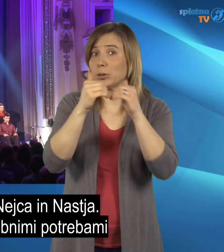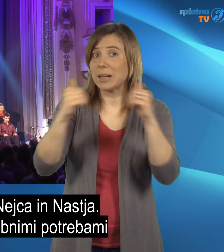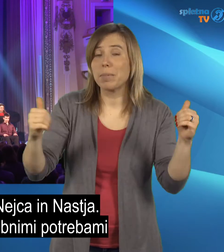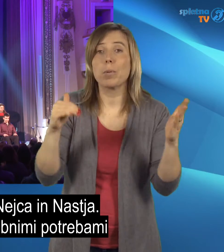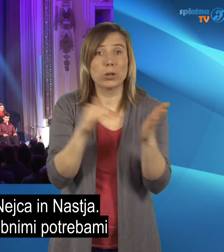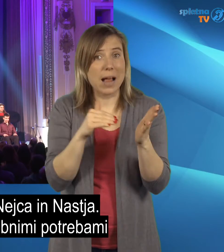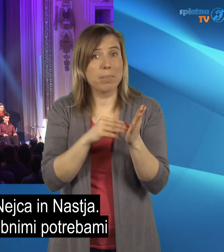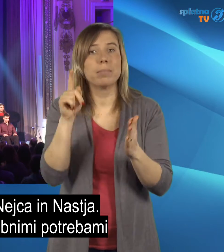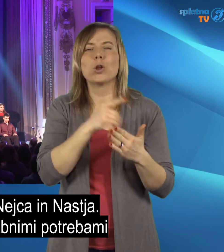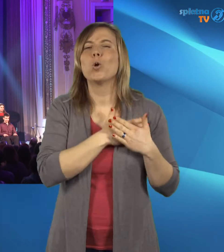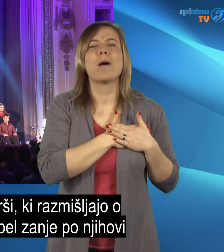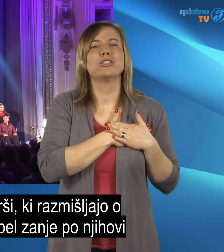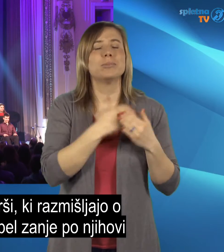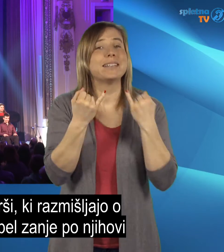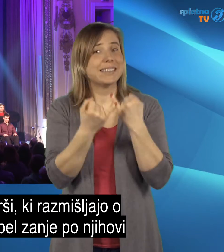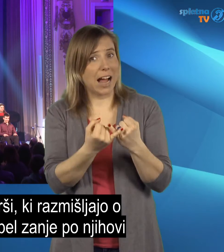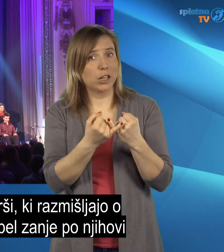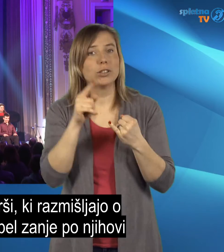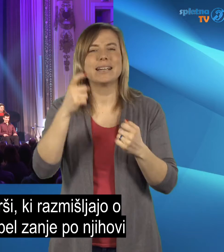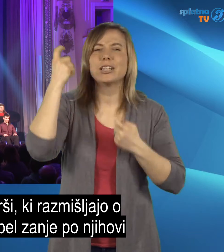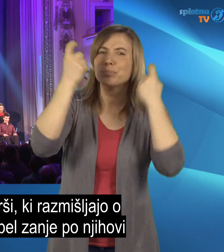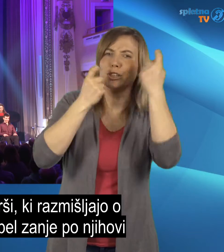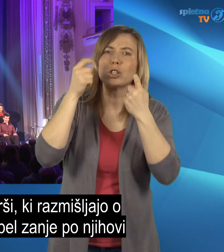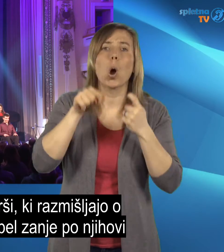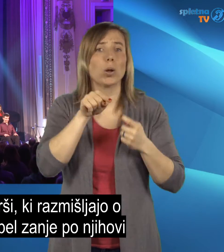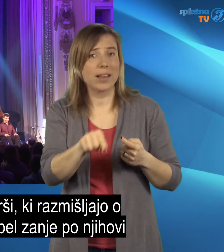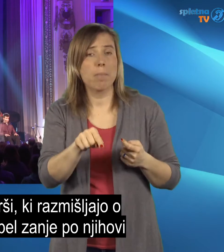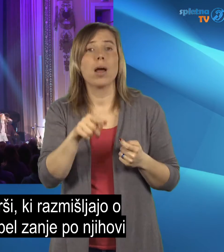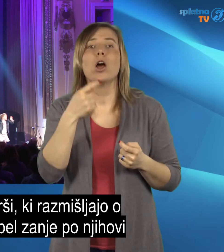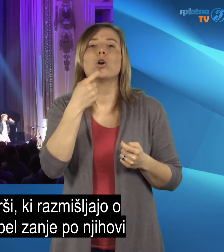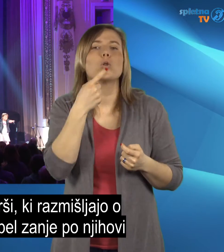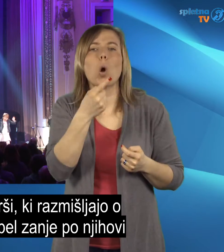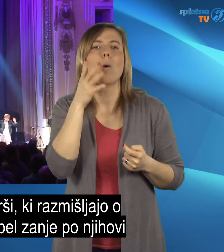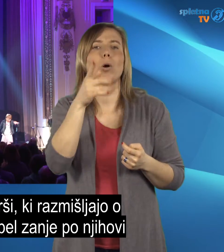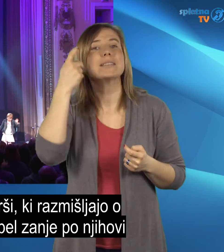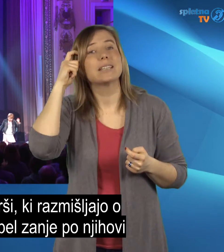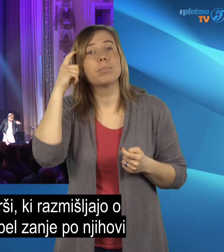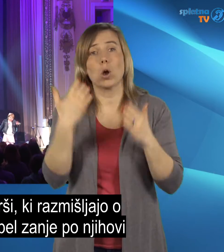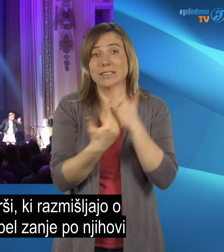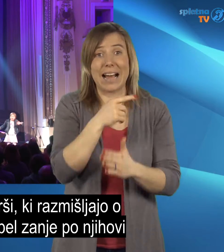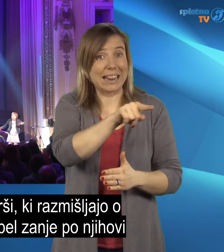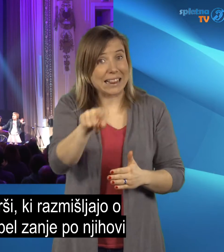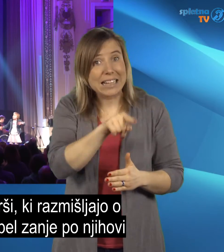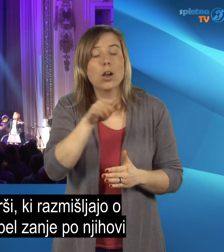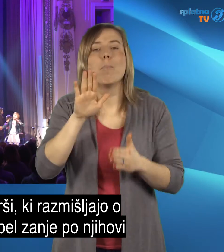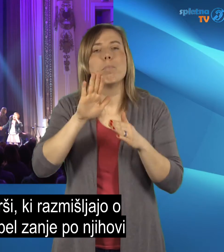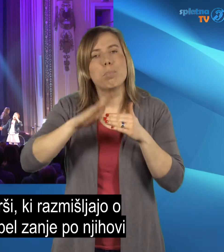Otroci s posebnimi potrebami in ljubečimi starši, ki razmišljajo o tem, kdo bo skrbel zanje po njihovi